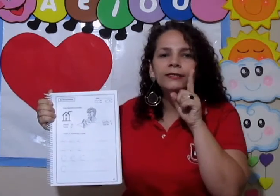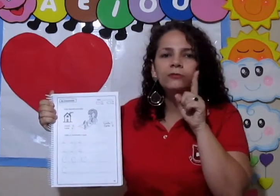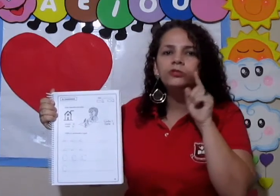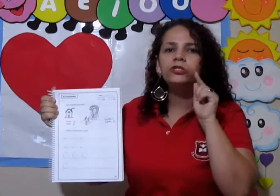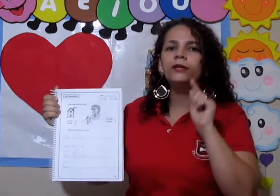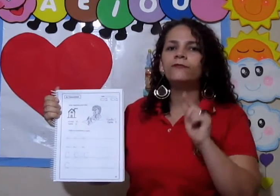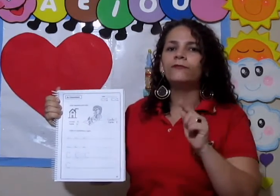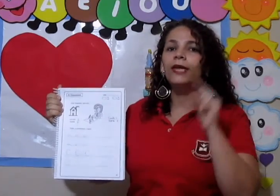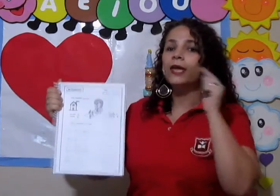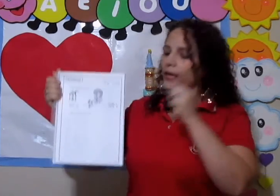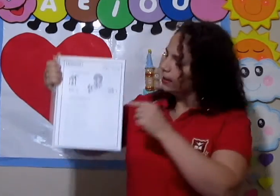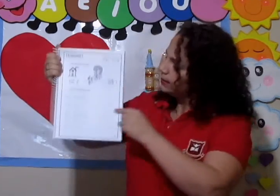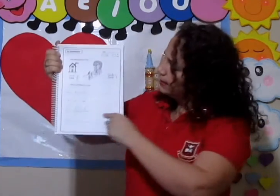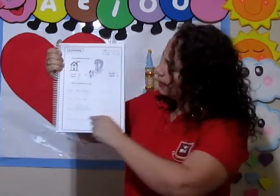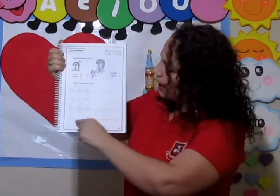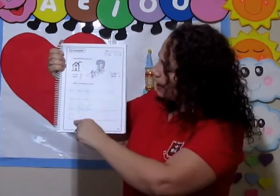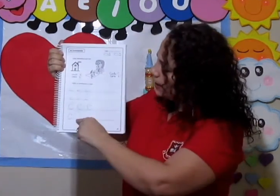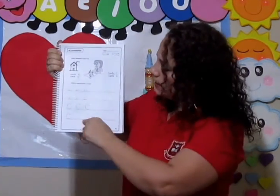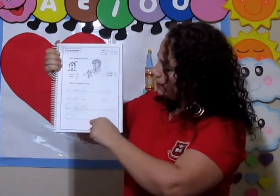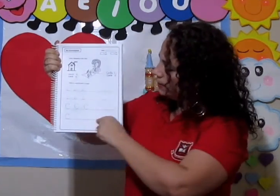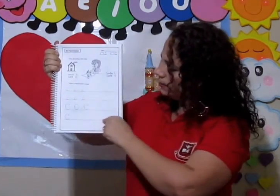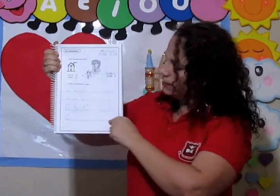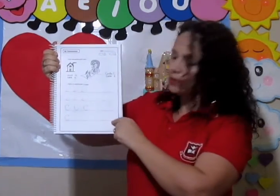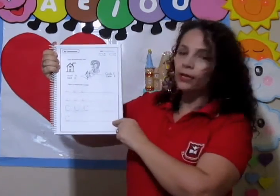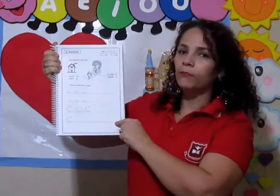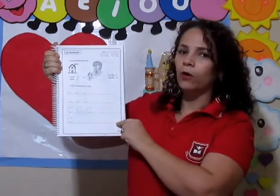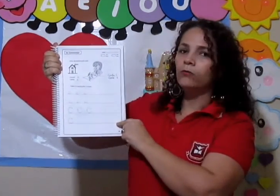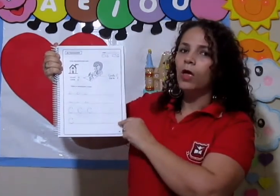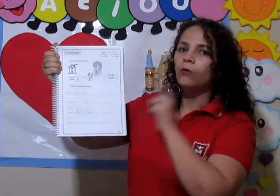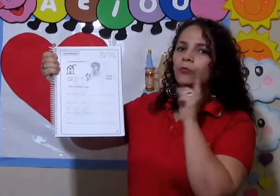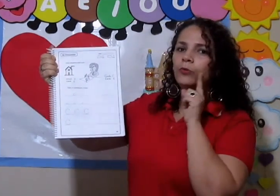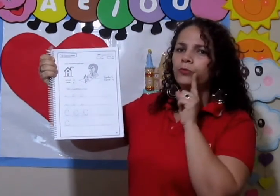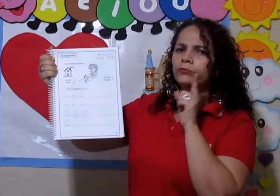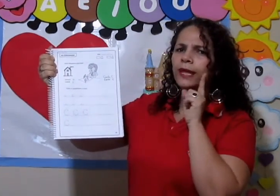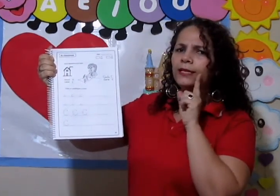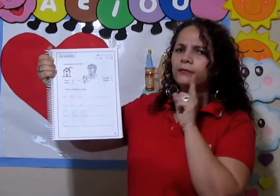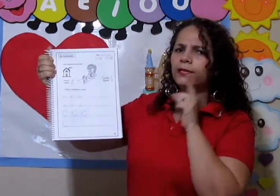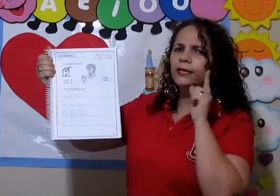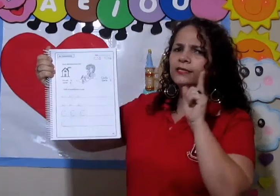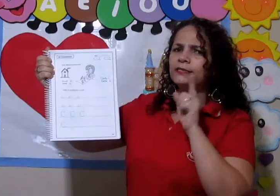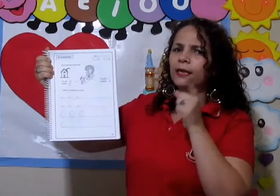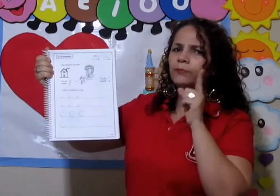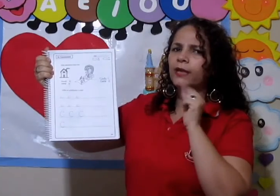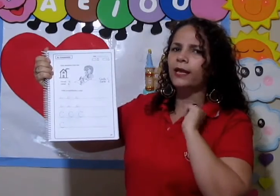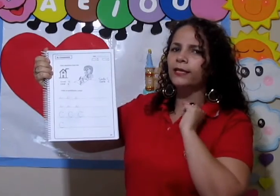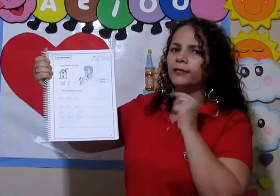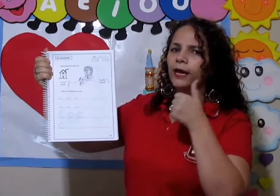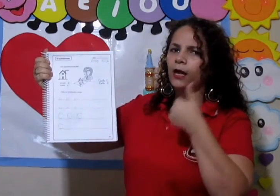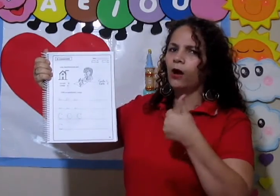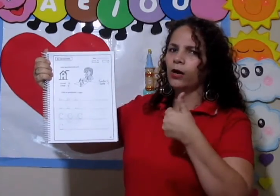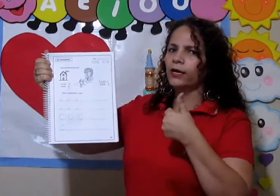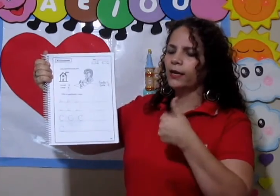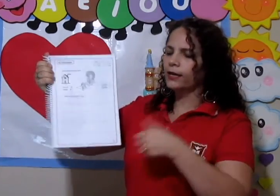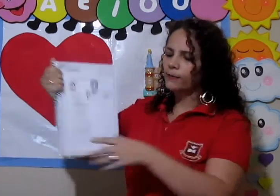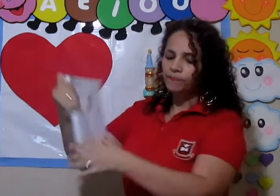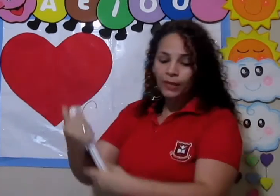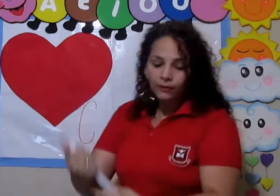de escrever na linha, tá bom? O bumbum da letrinha sempre na linha, ok? Tem